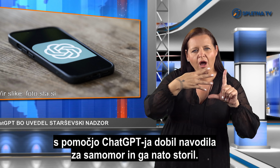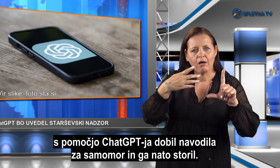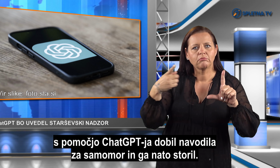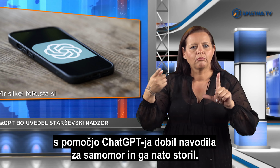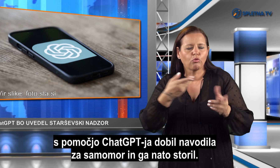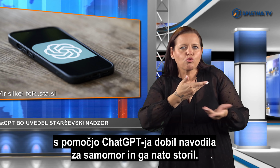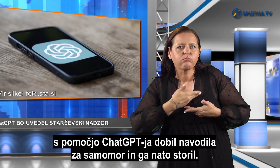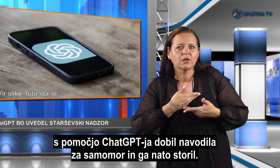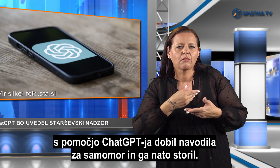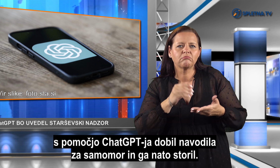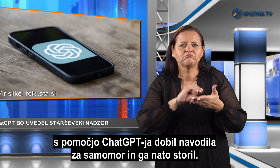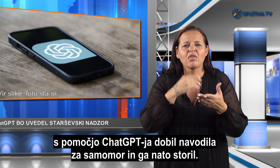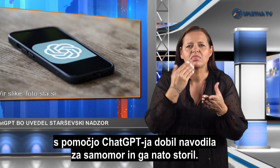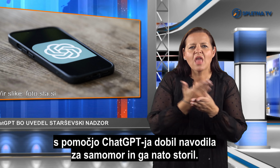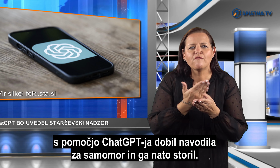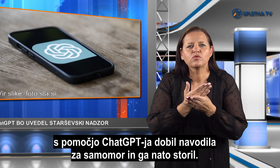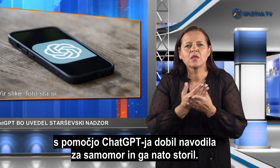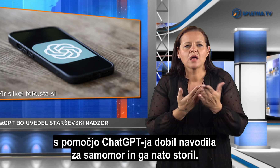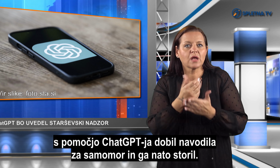navodila za samomor in ga nato storil.